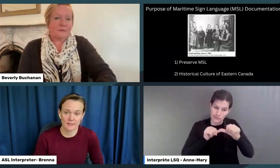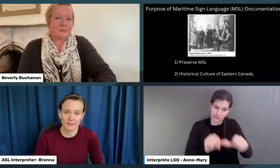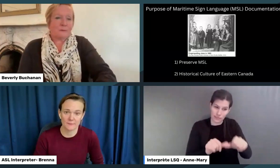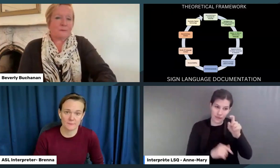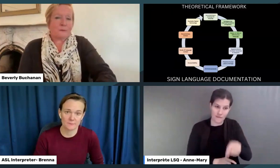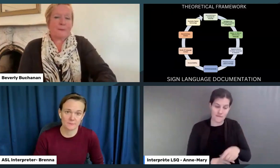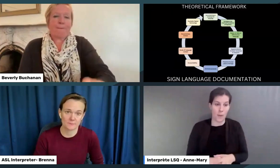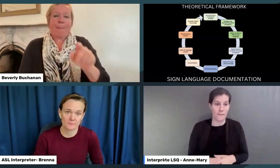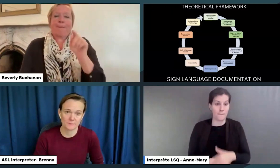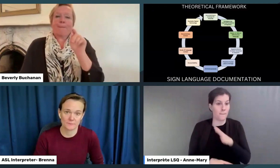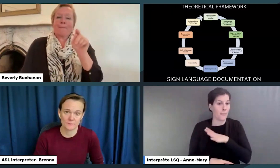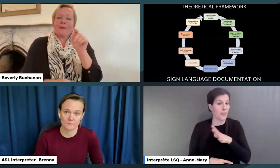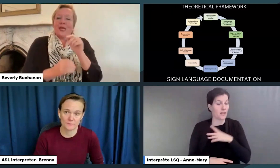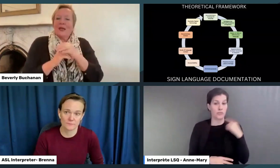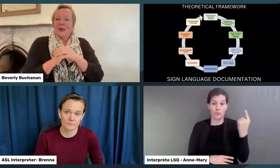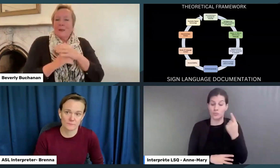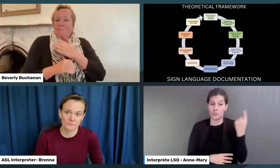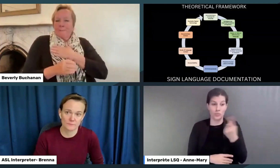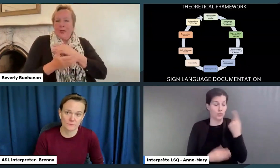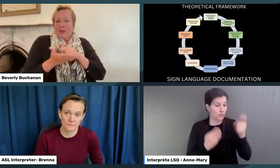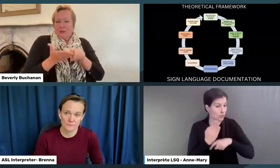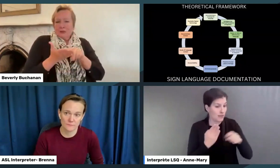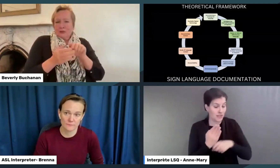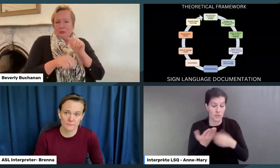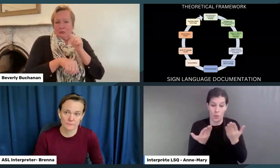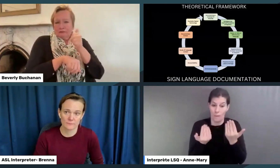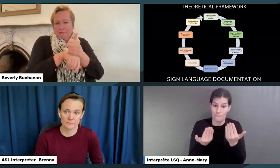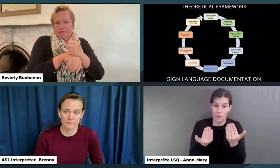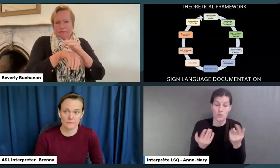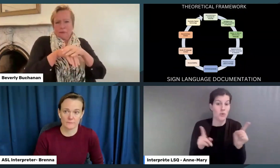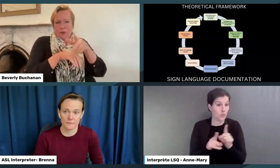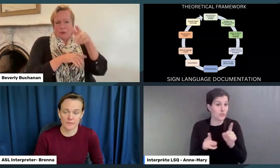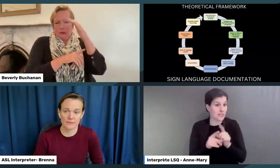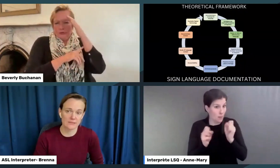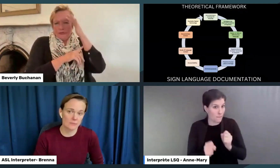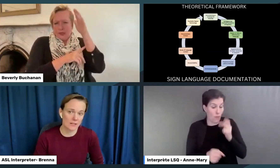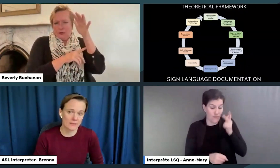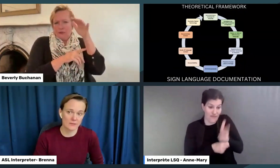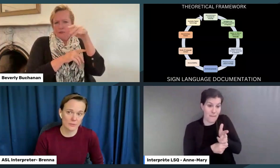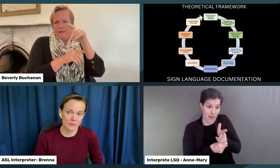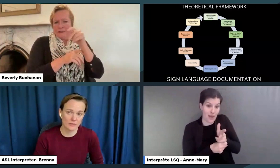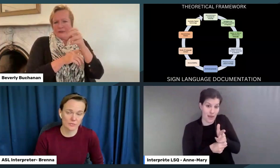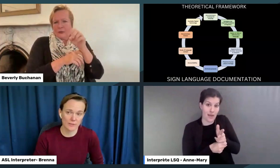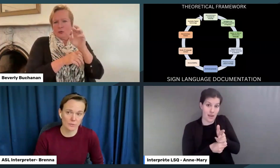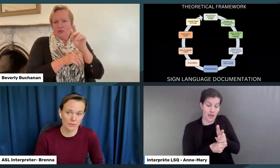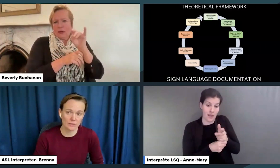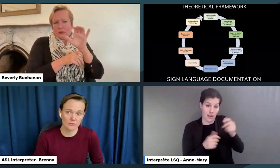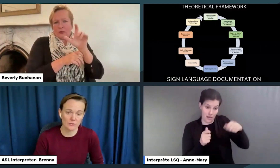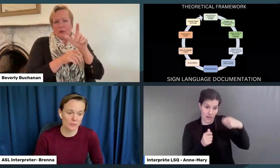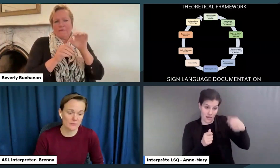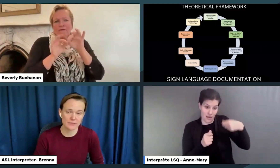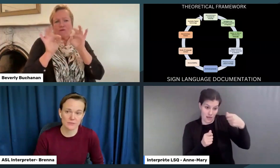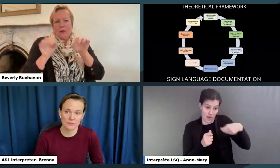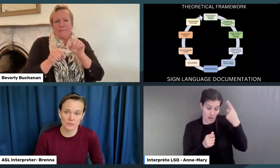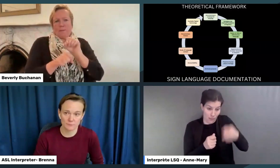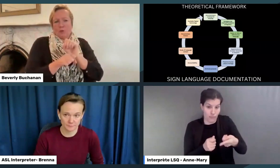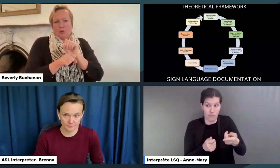culturelle du Canada atlantique. Voici, ça c'est mon encadrement théorique pour ma